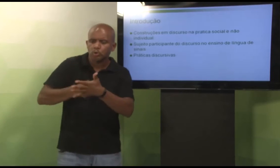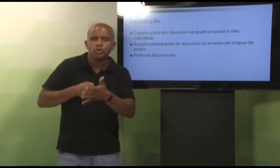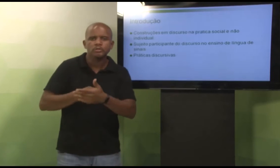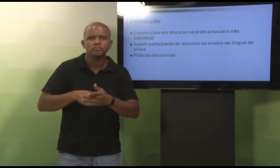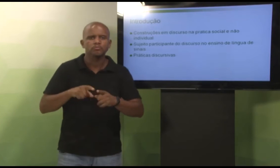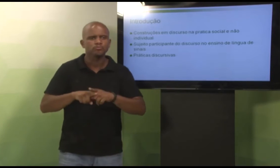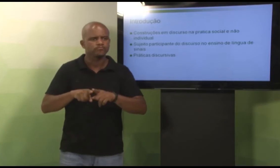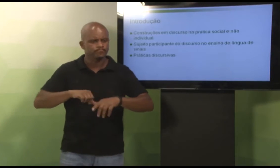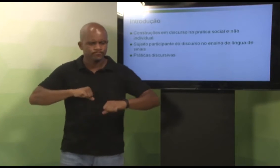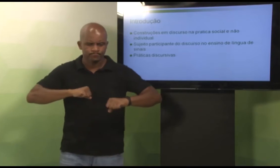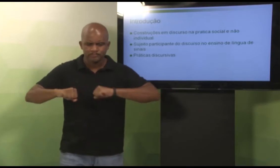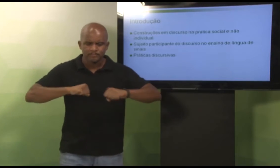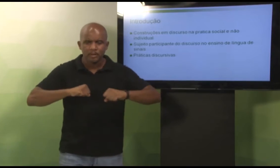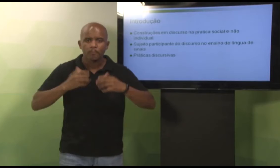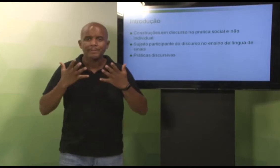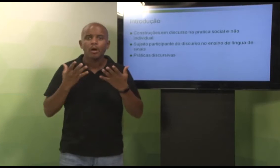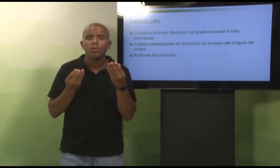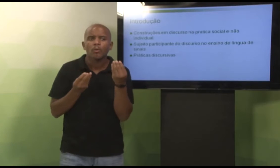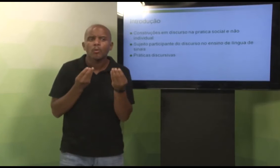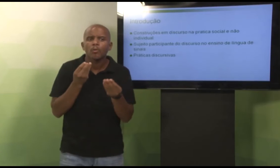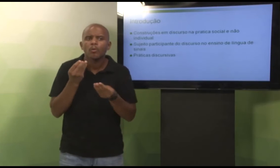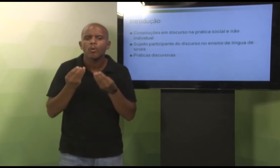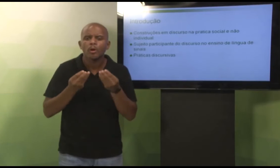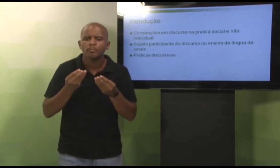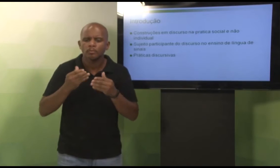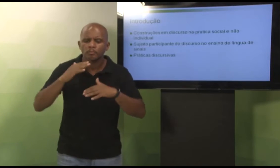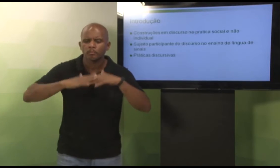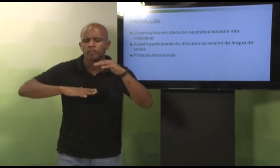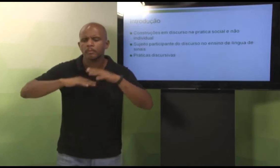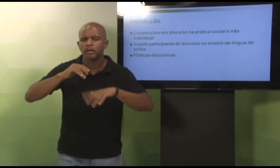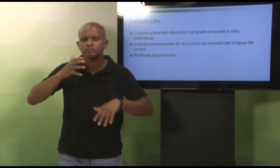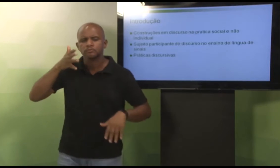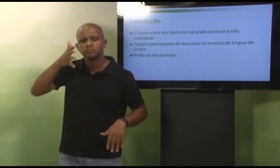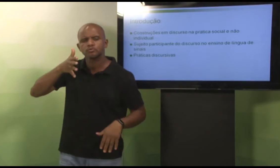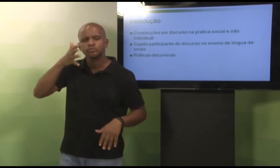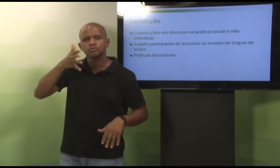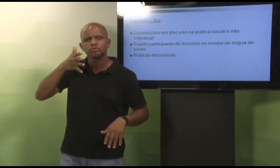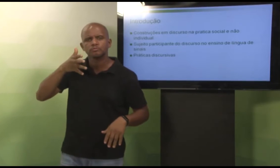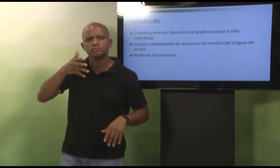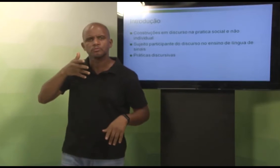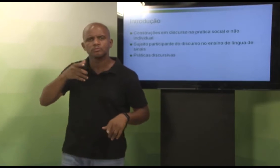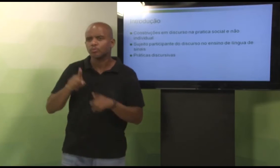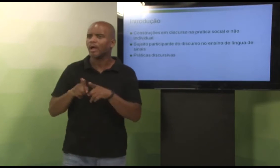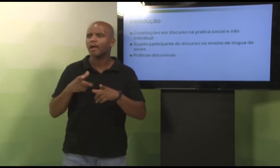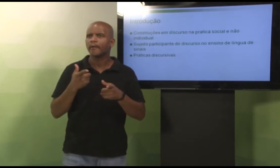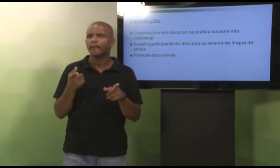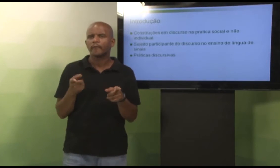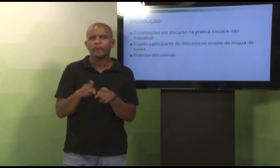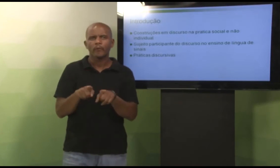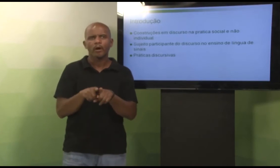que mostram ali o desejo, a luta, movimentos. Então, há práticas discursivas